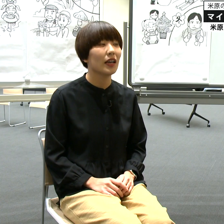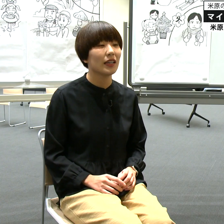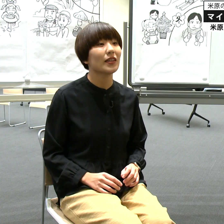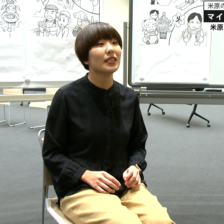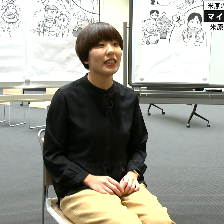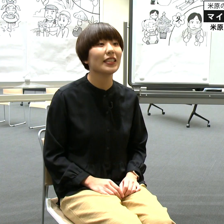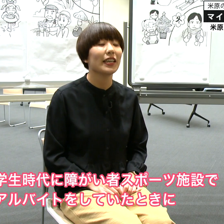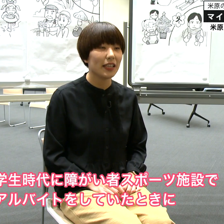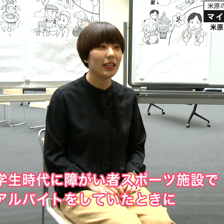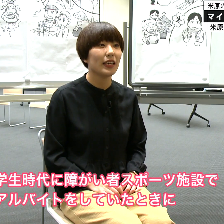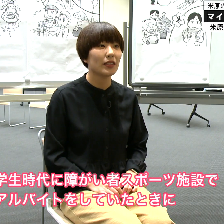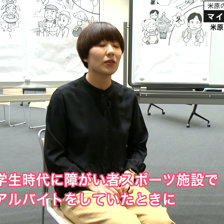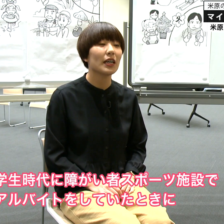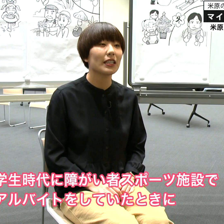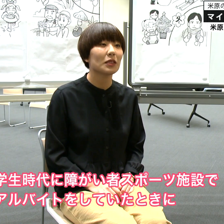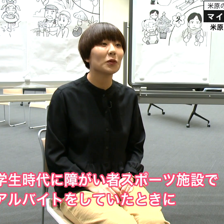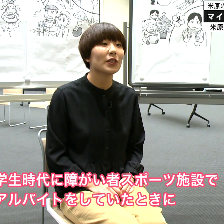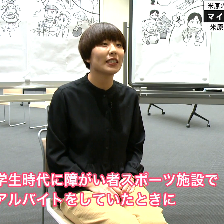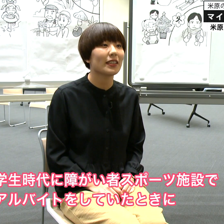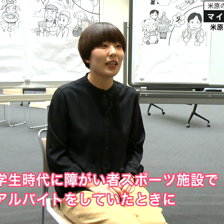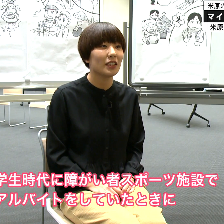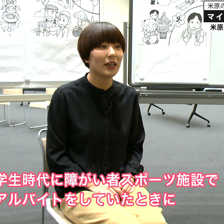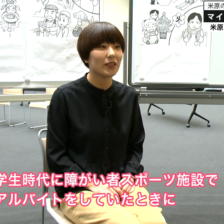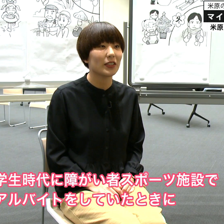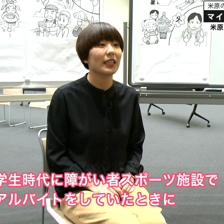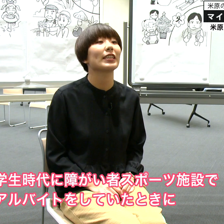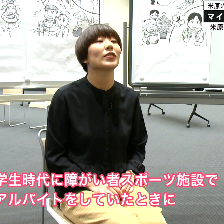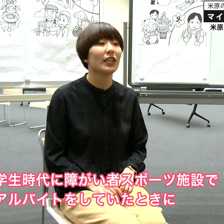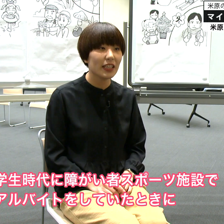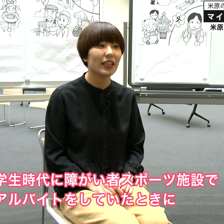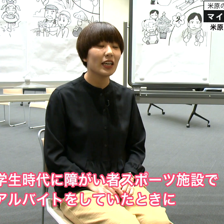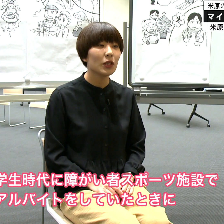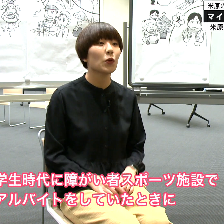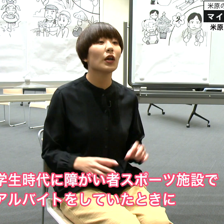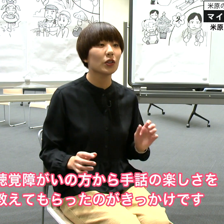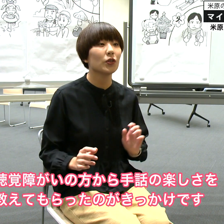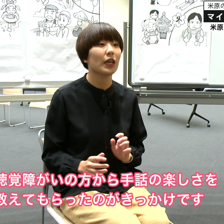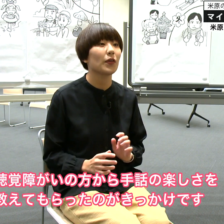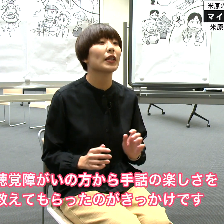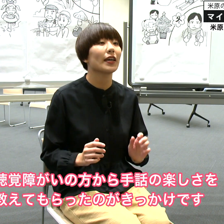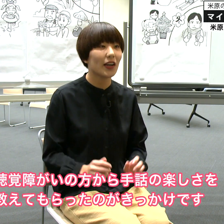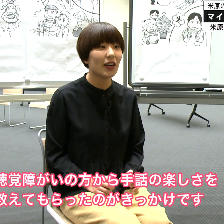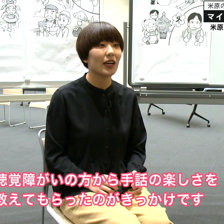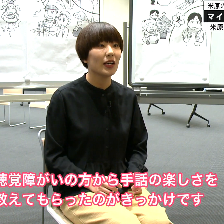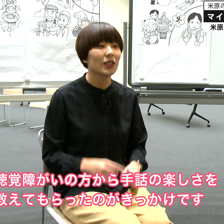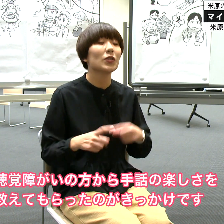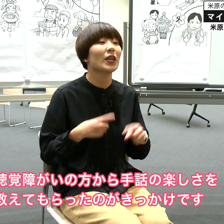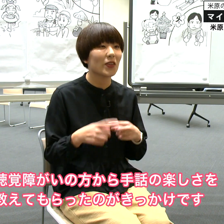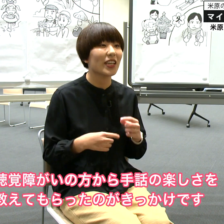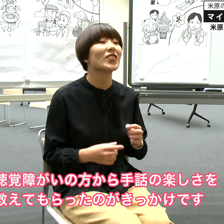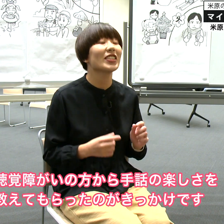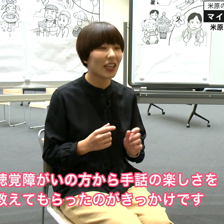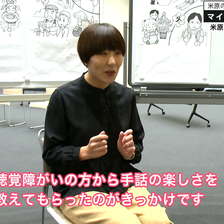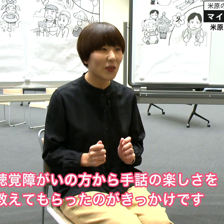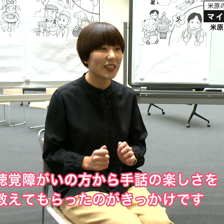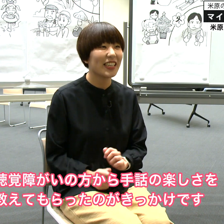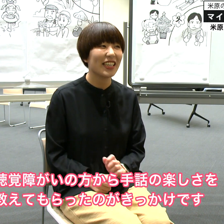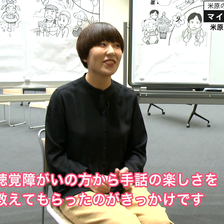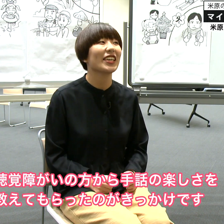学生時代に障害者スポーツ施設でアルバイトしていた時に、聴覚障害の方から手話の楽しさを教えてもら